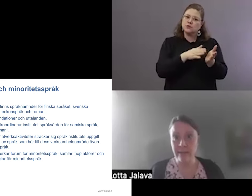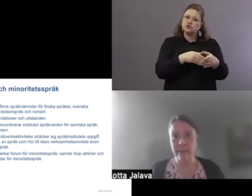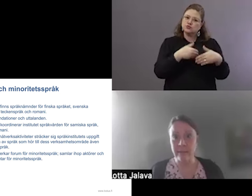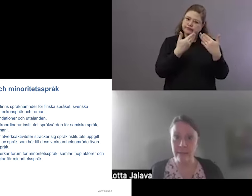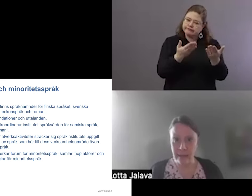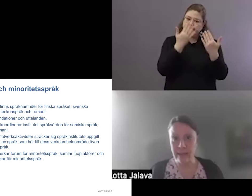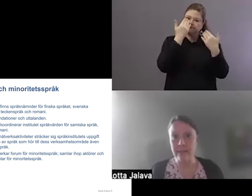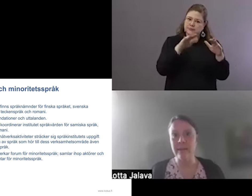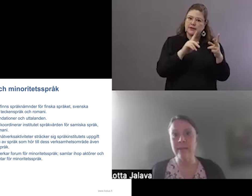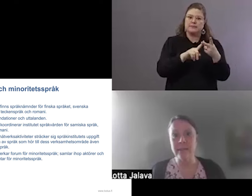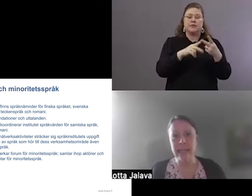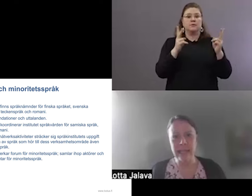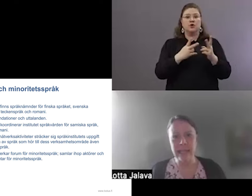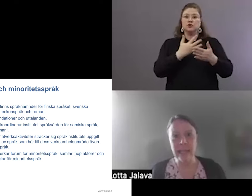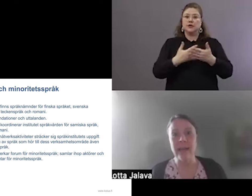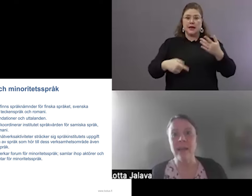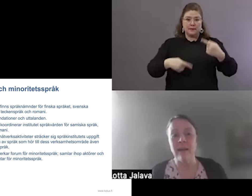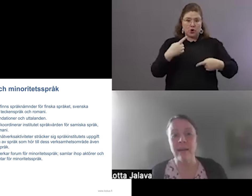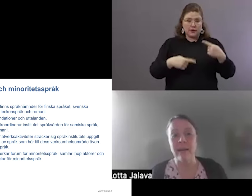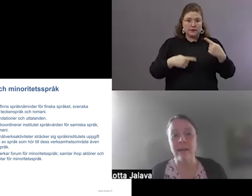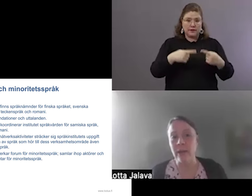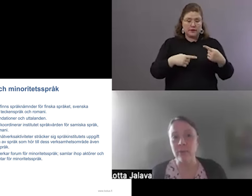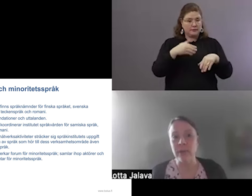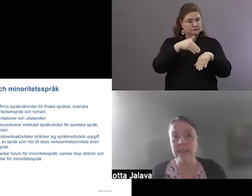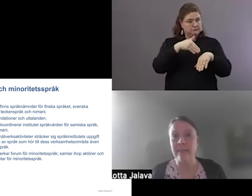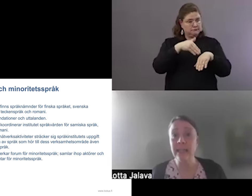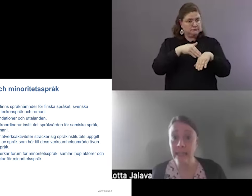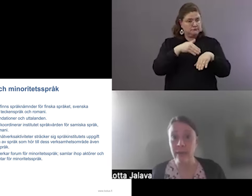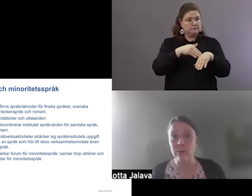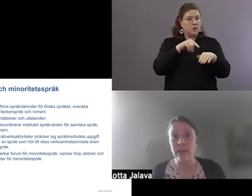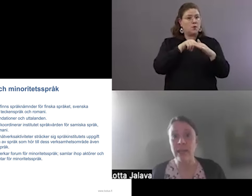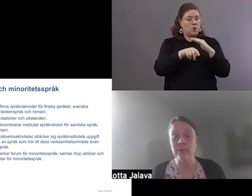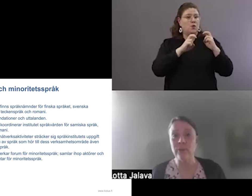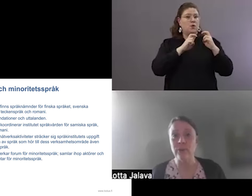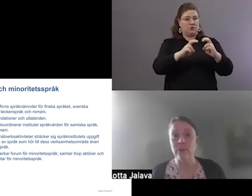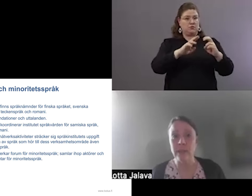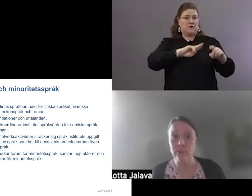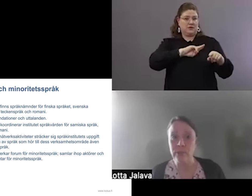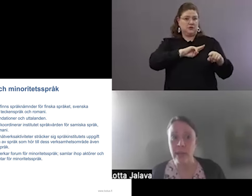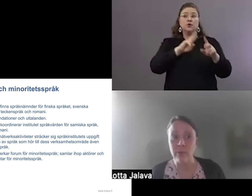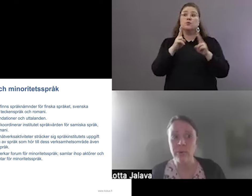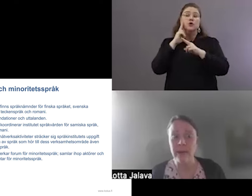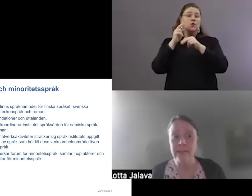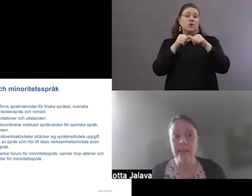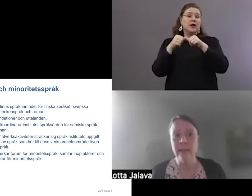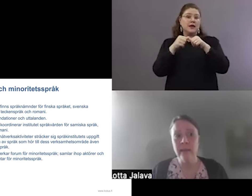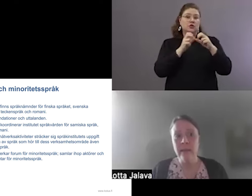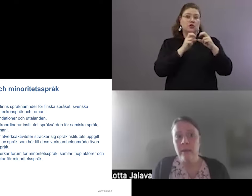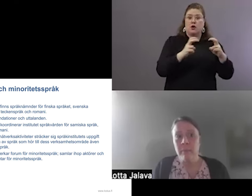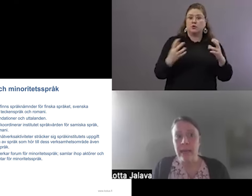kielipoliittisia ja sillä tavalla linjaavia kannanottoja lautakunnat tekevät, niin niitäkin Kuurojen liitto toki yhteistyössä lautakunnan